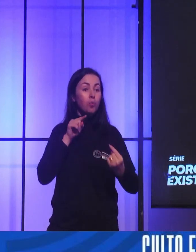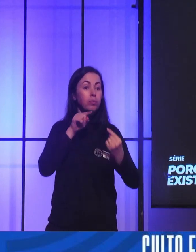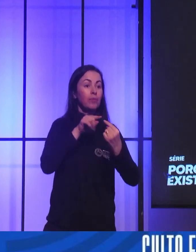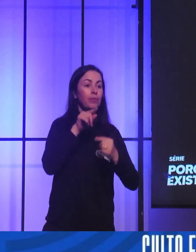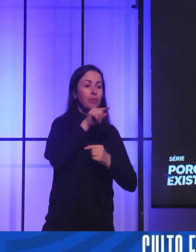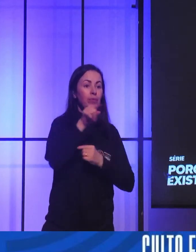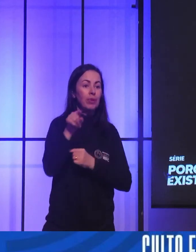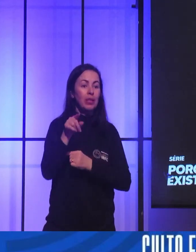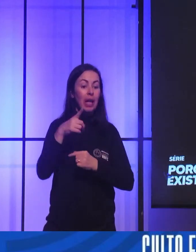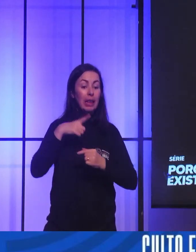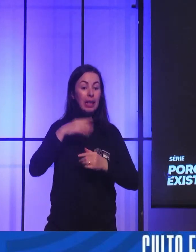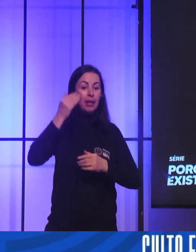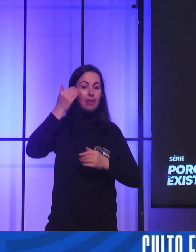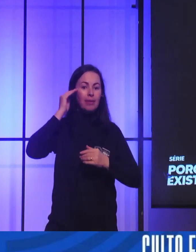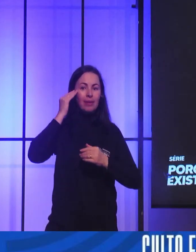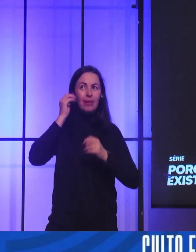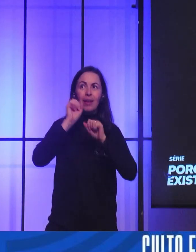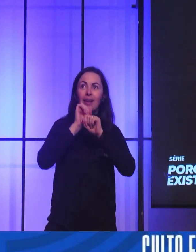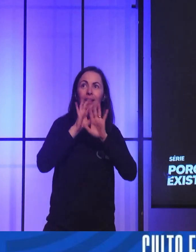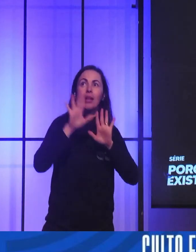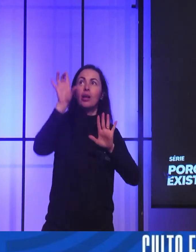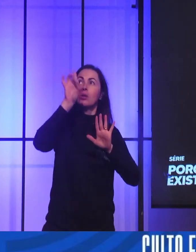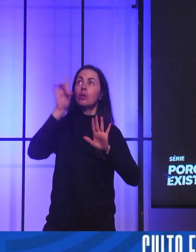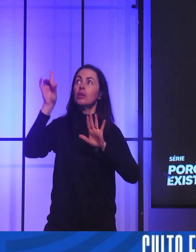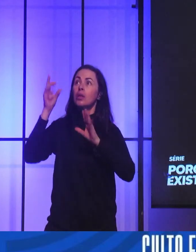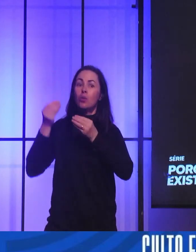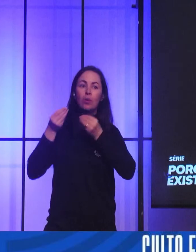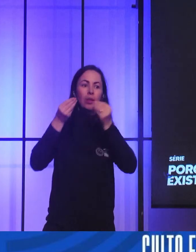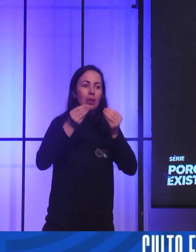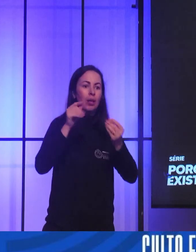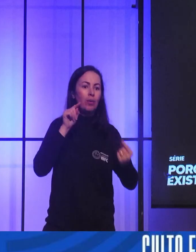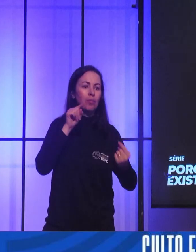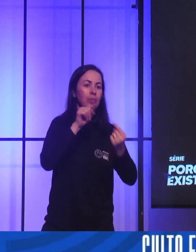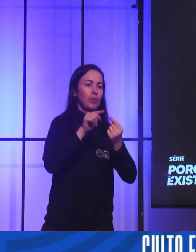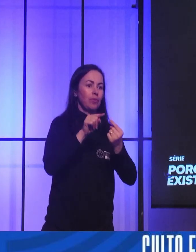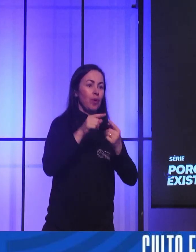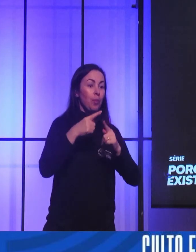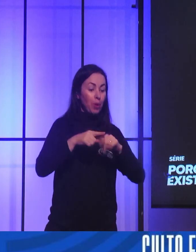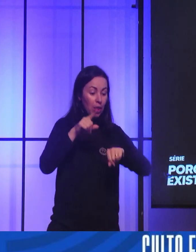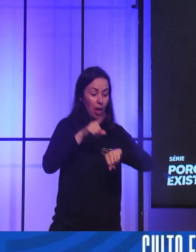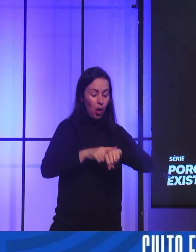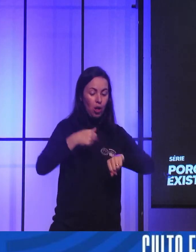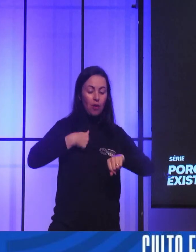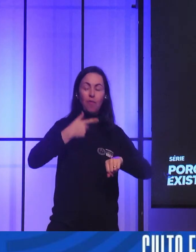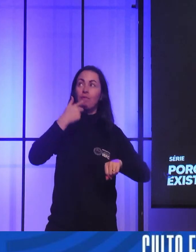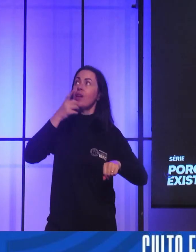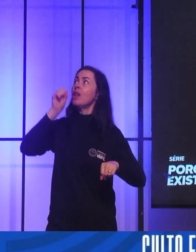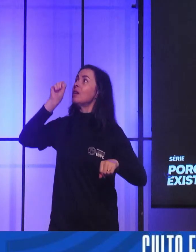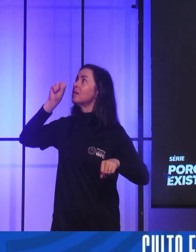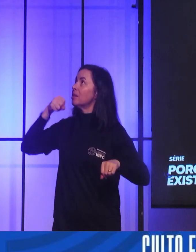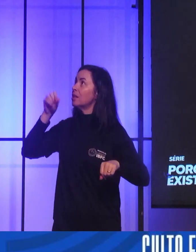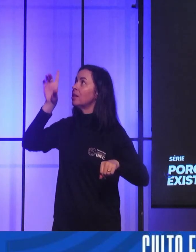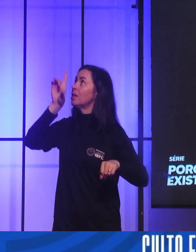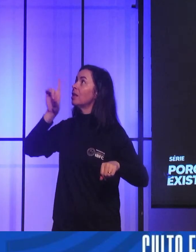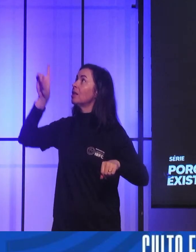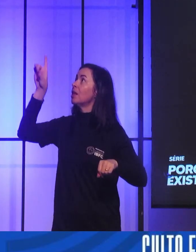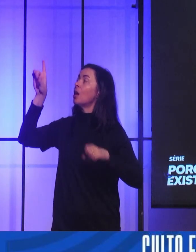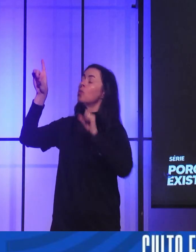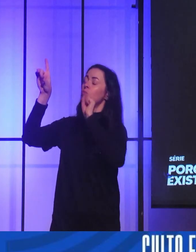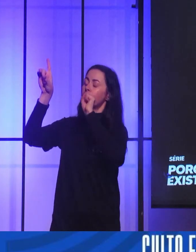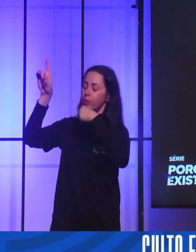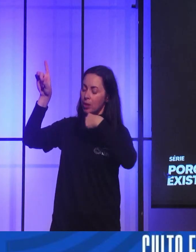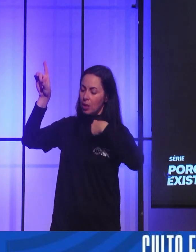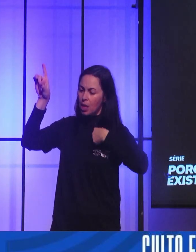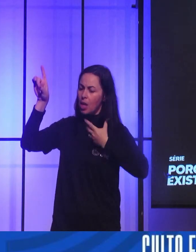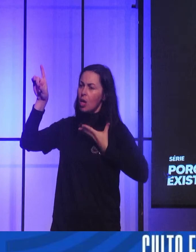missão. E a sua missão começa no momento em que você diz sim. Deus, sim,